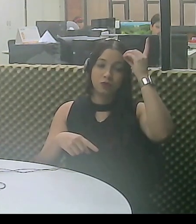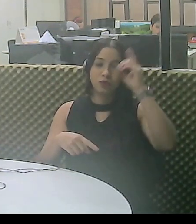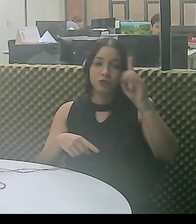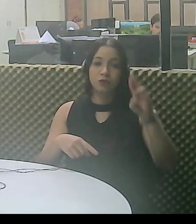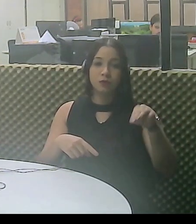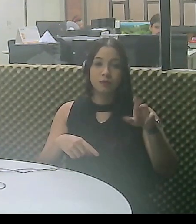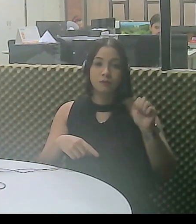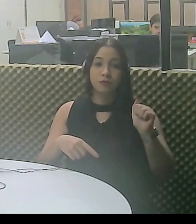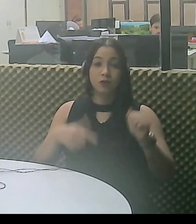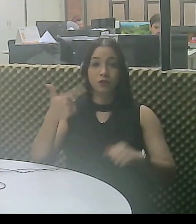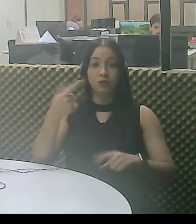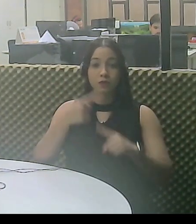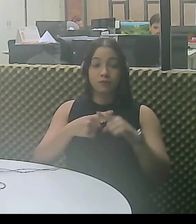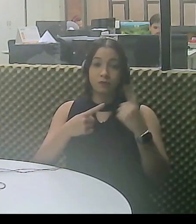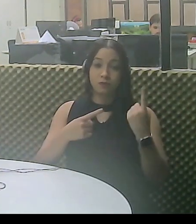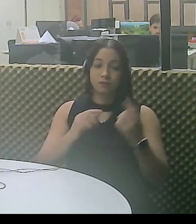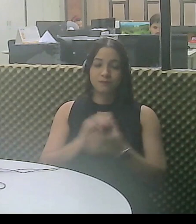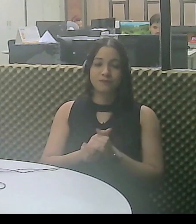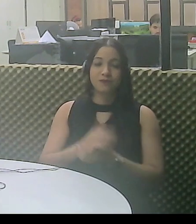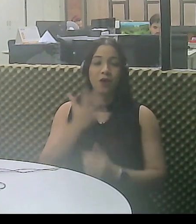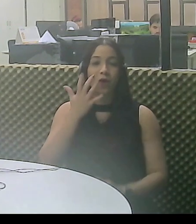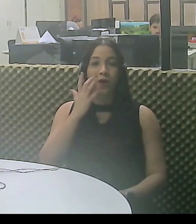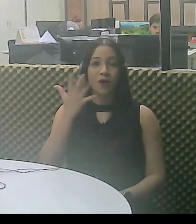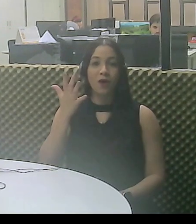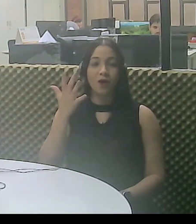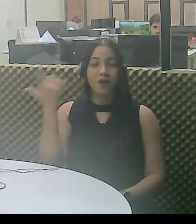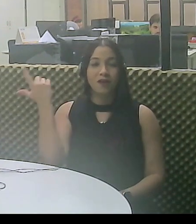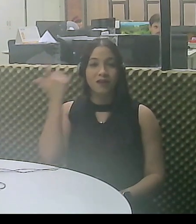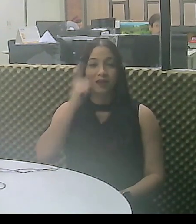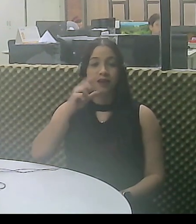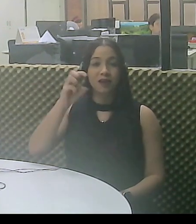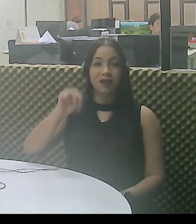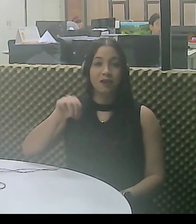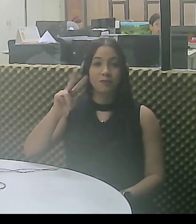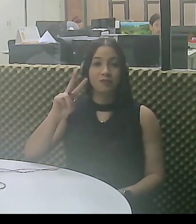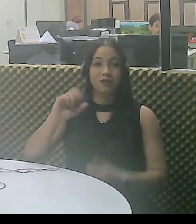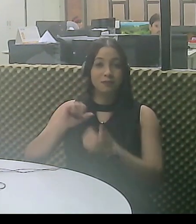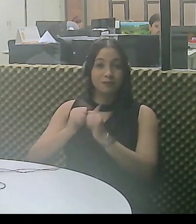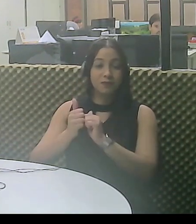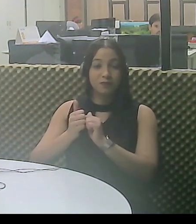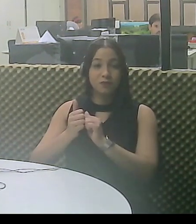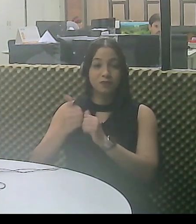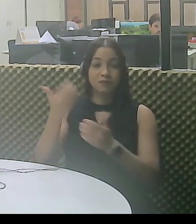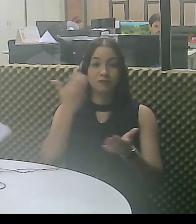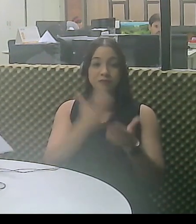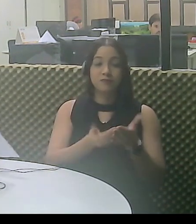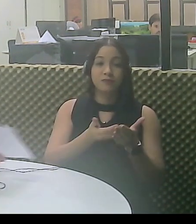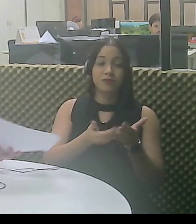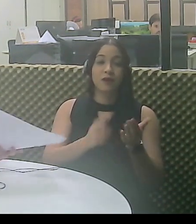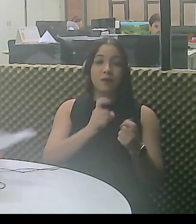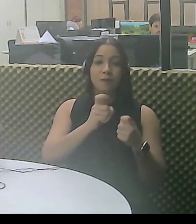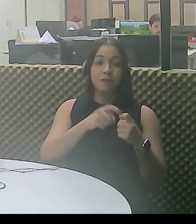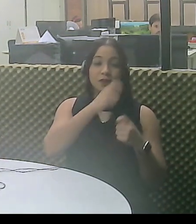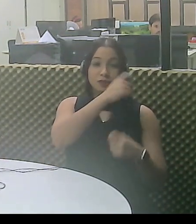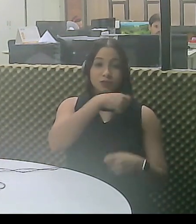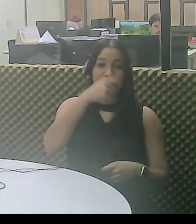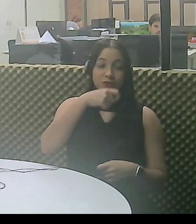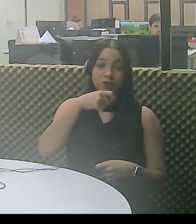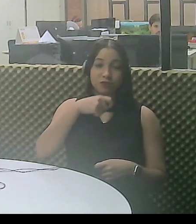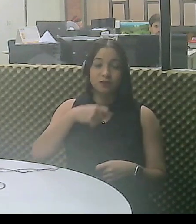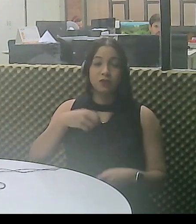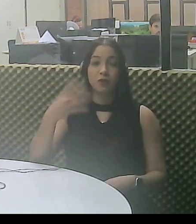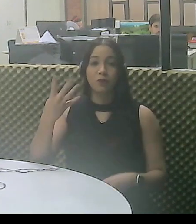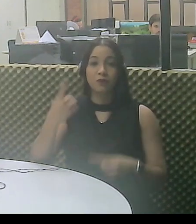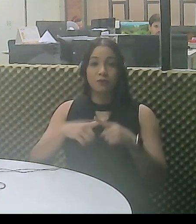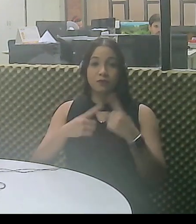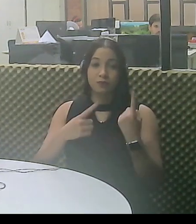npn por 2 a 1 na Série Ouro o campeão MV Sports que derrotou o protéticos grammed os pênaltis por